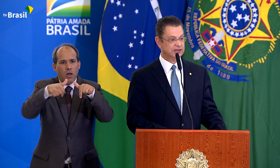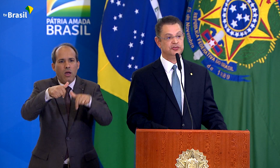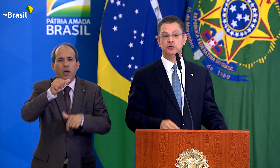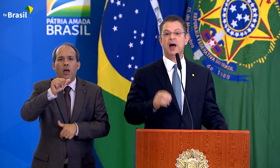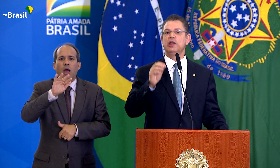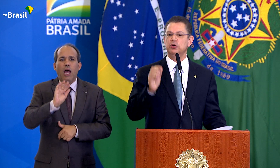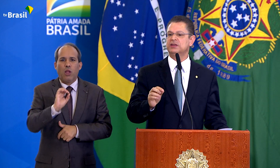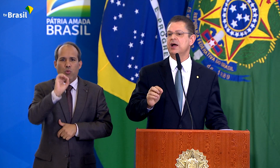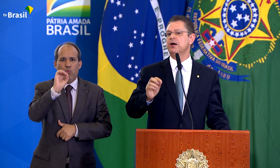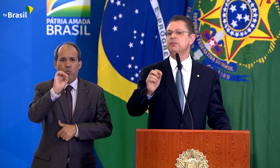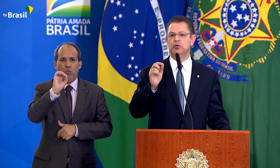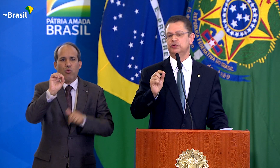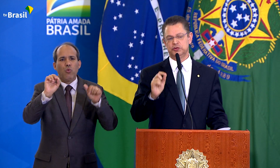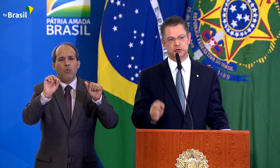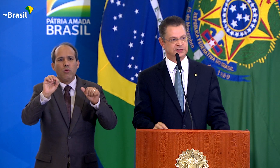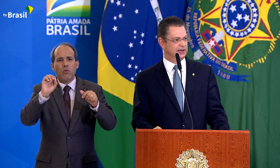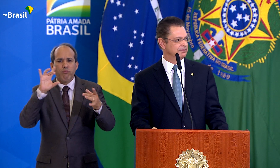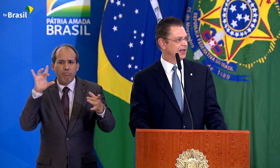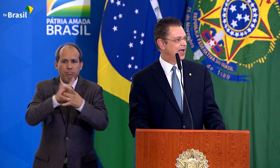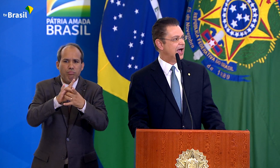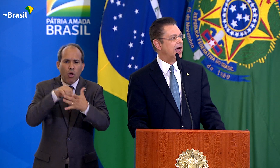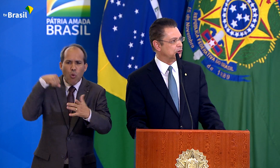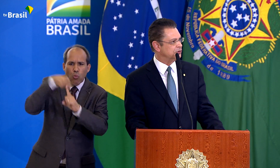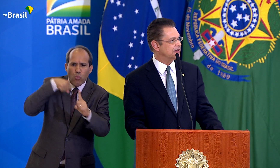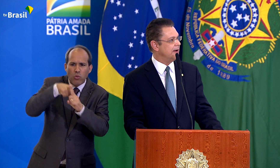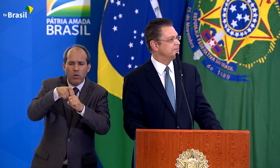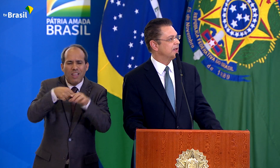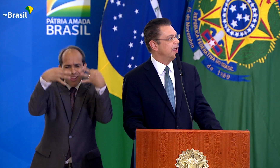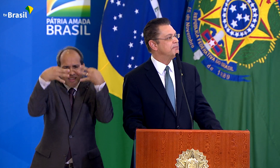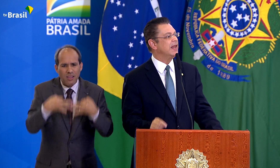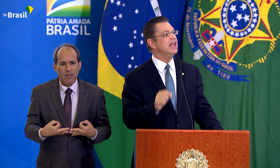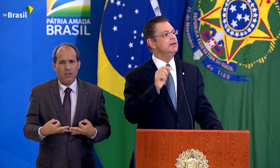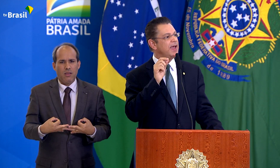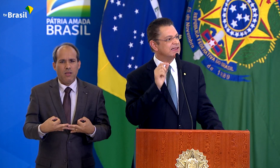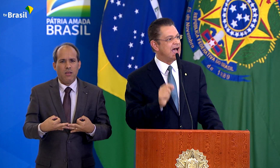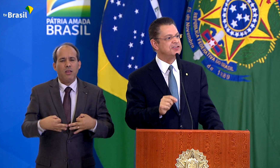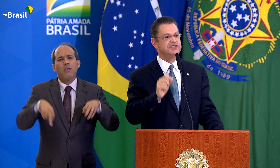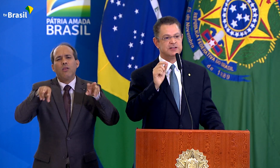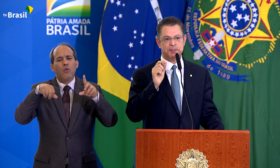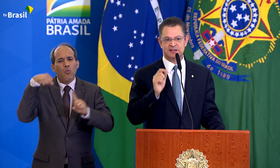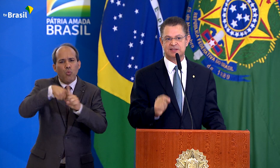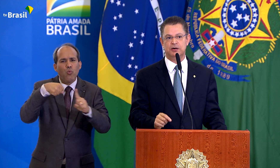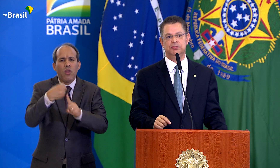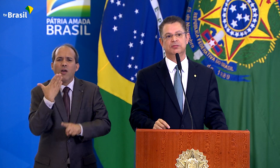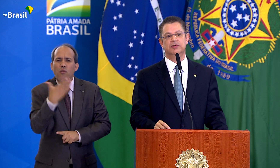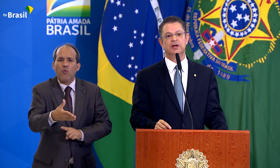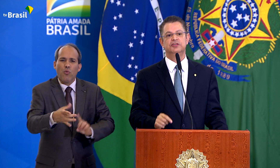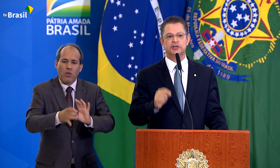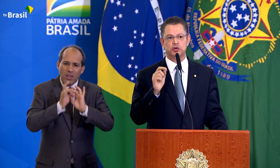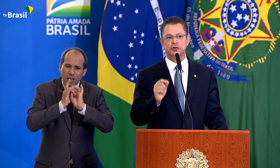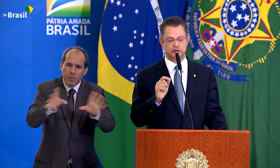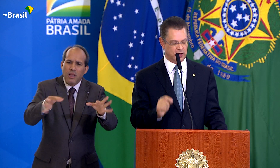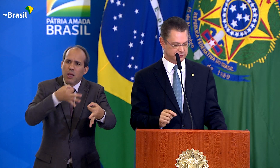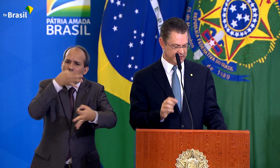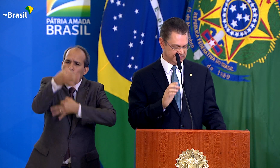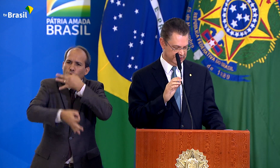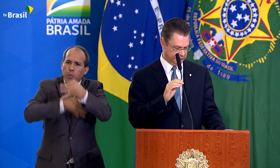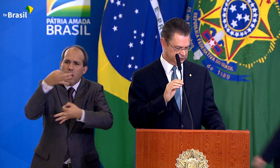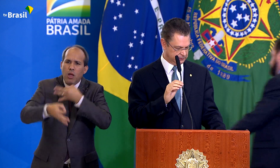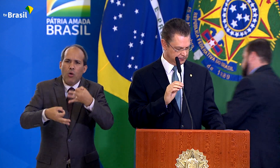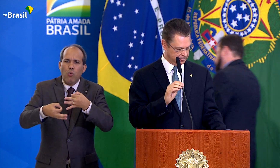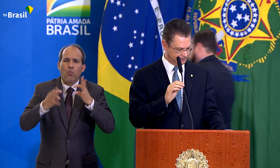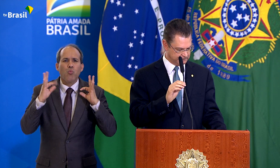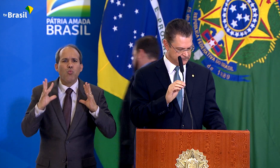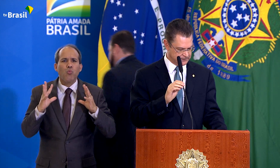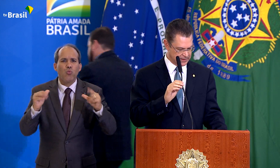nome de uma luta muito justa a luta pela liberdade de expressão de todos